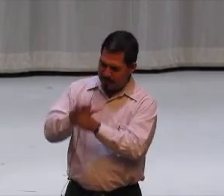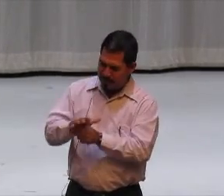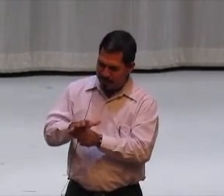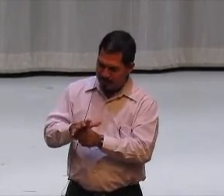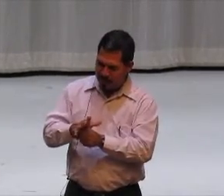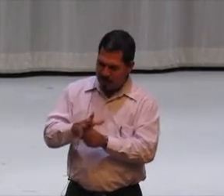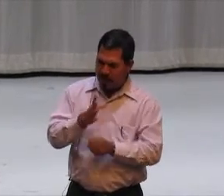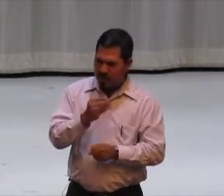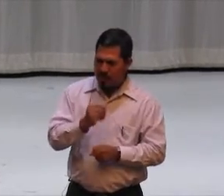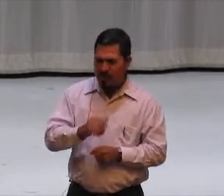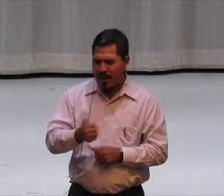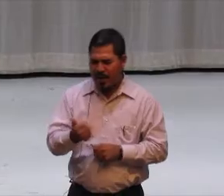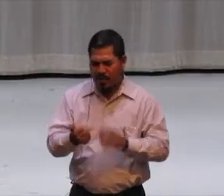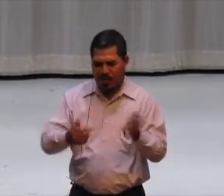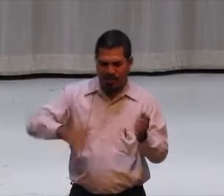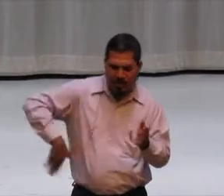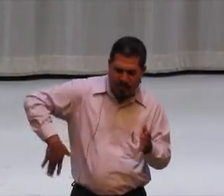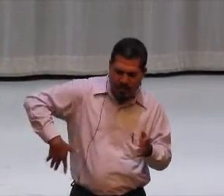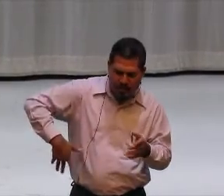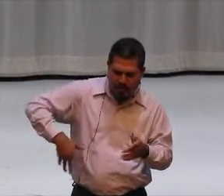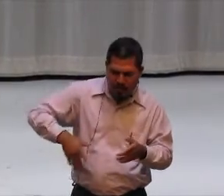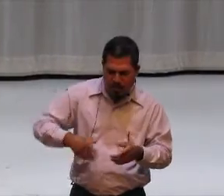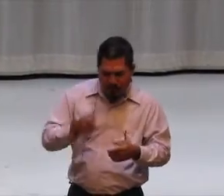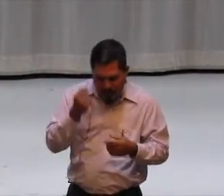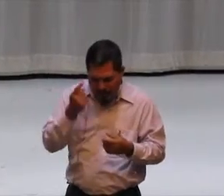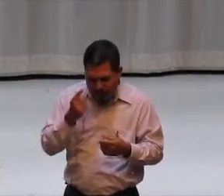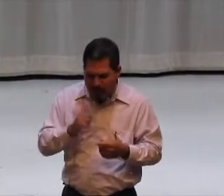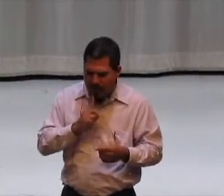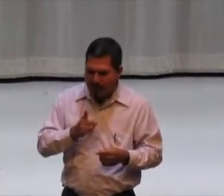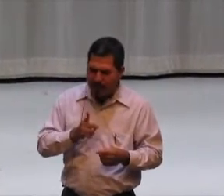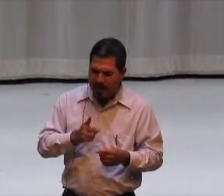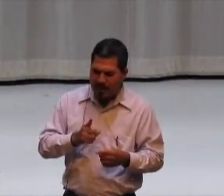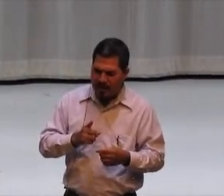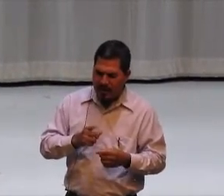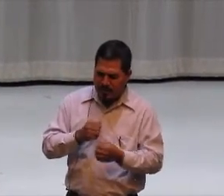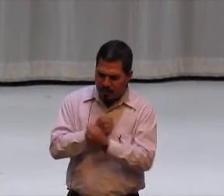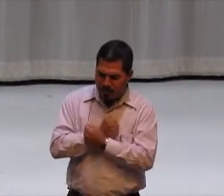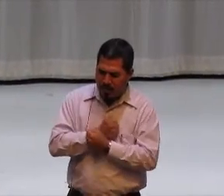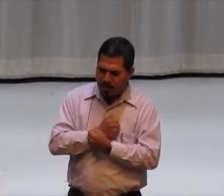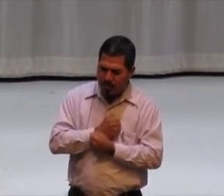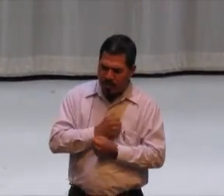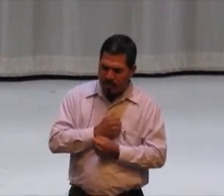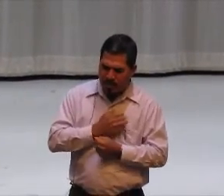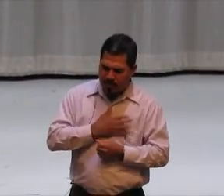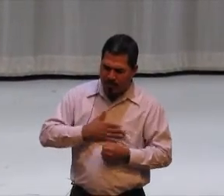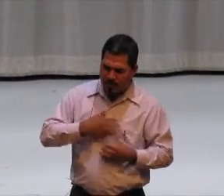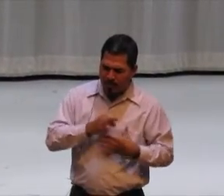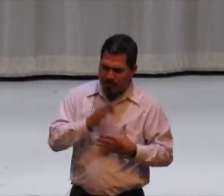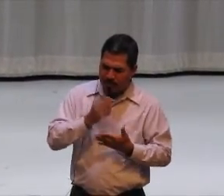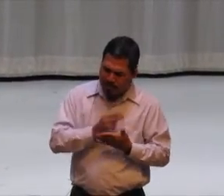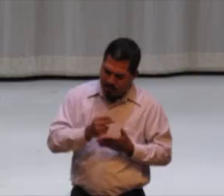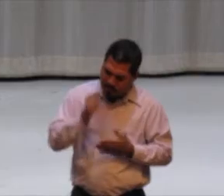promesas. Y Dios, para aquellos que todavía no han entendido la verdad de tu amor, que por favor tu Espíritu Santo